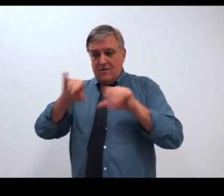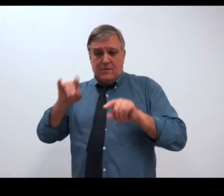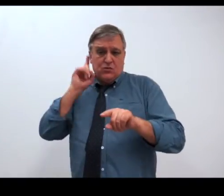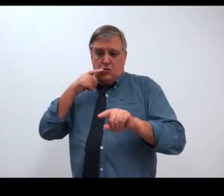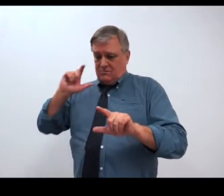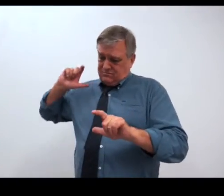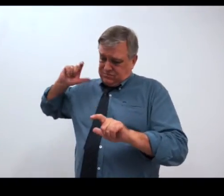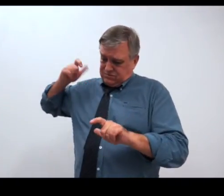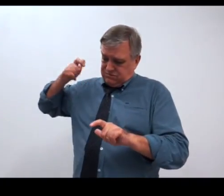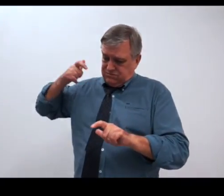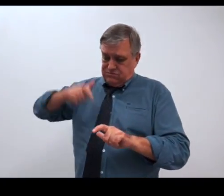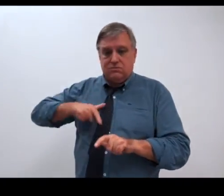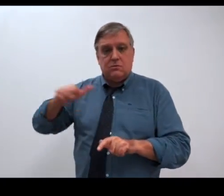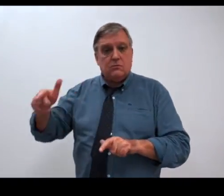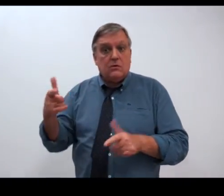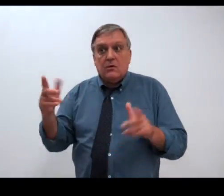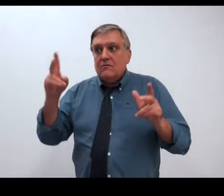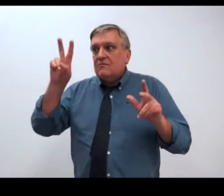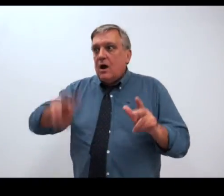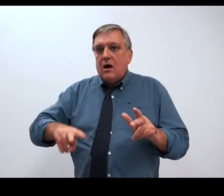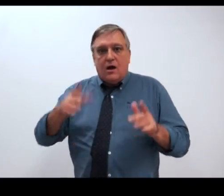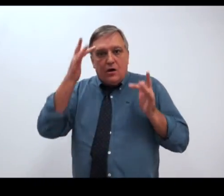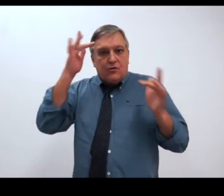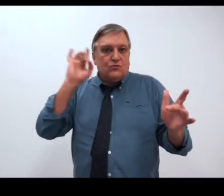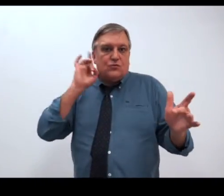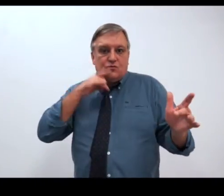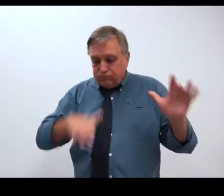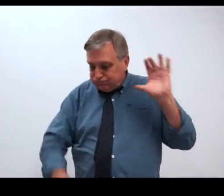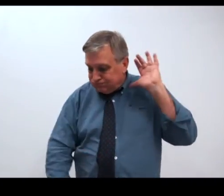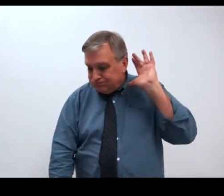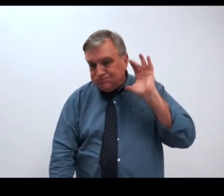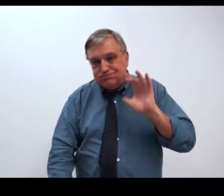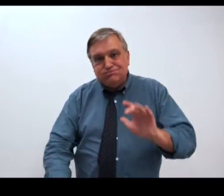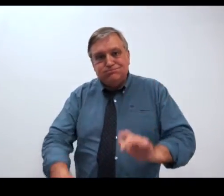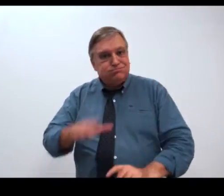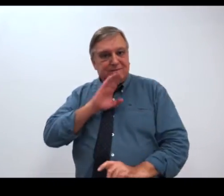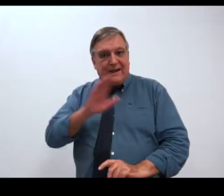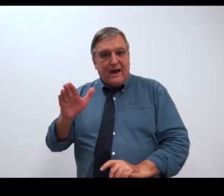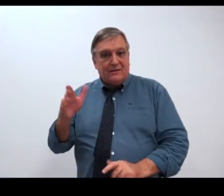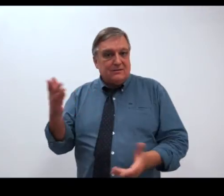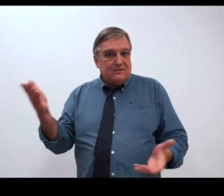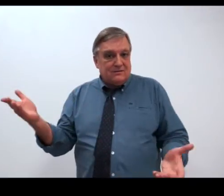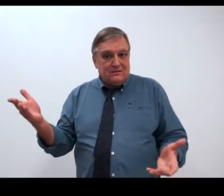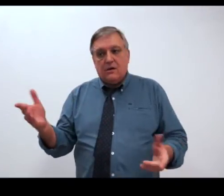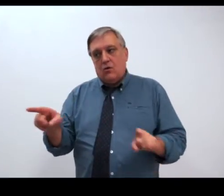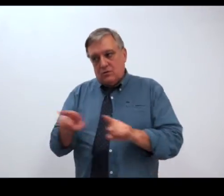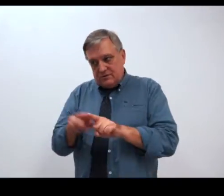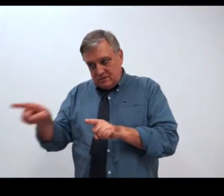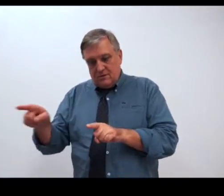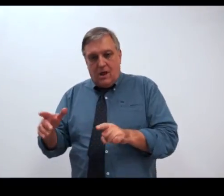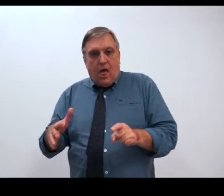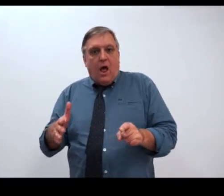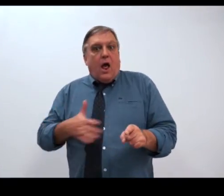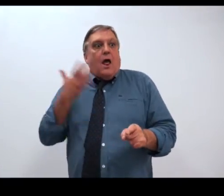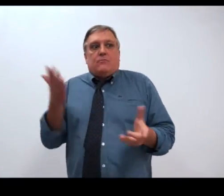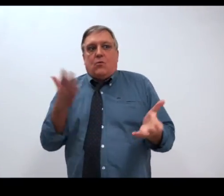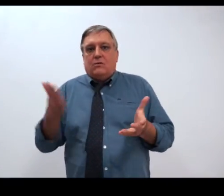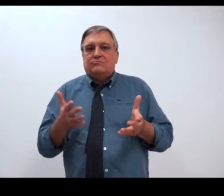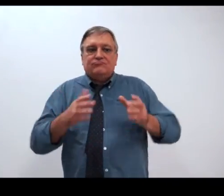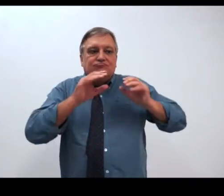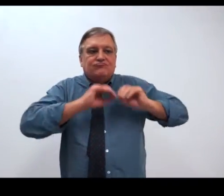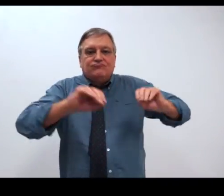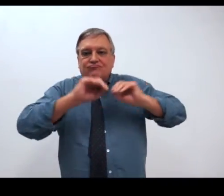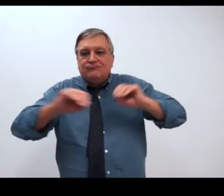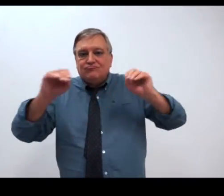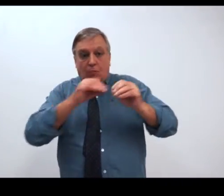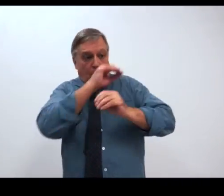Holland College en Californie. Sourd de naissance et issu d'une lignée de sourds, Thomas a une connaissance directe de